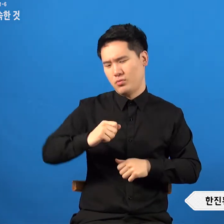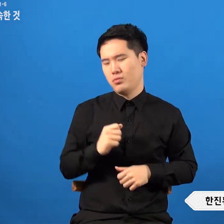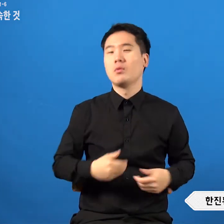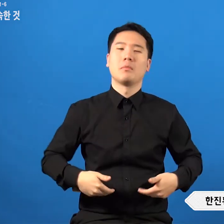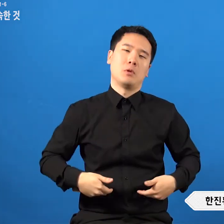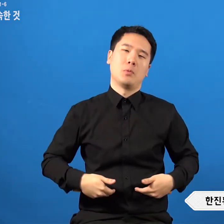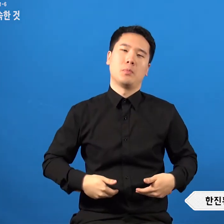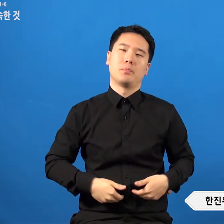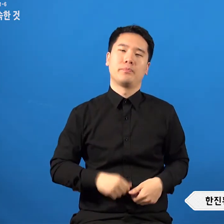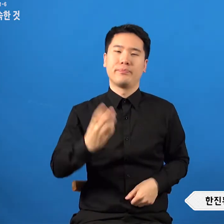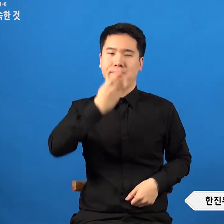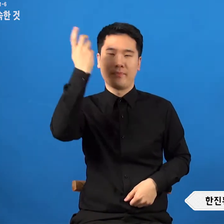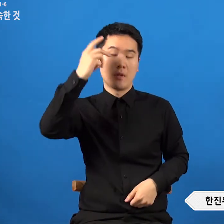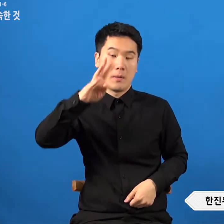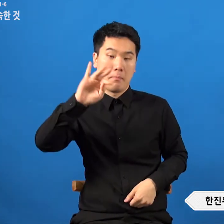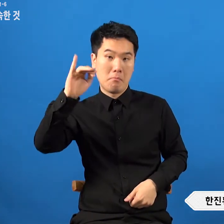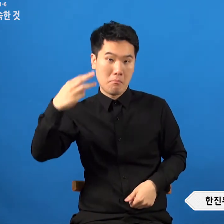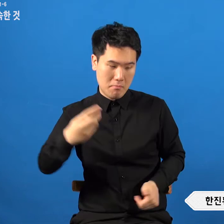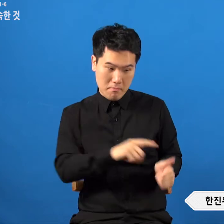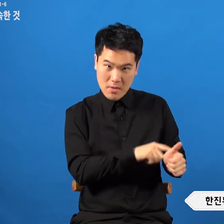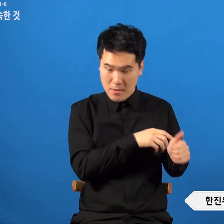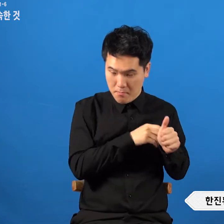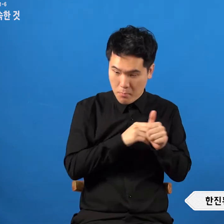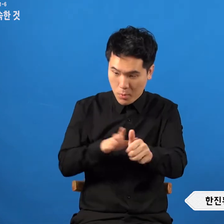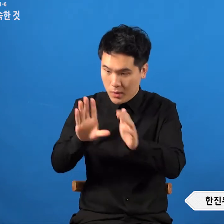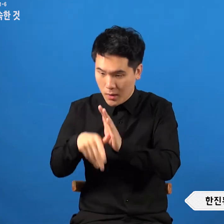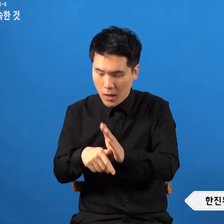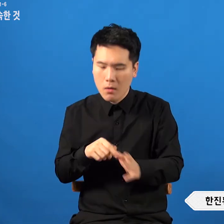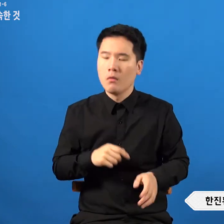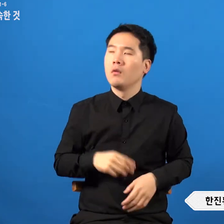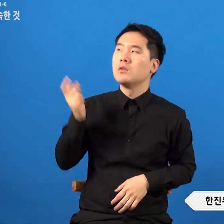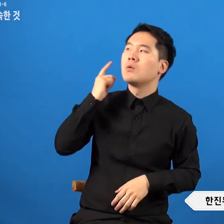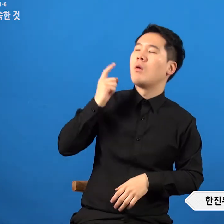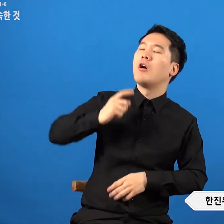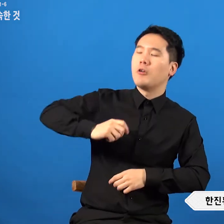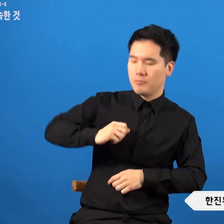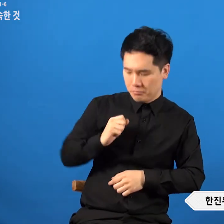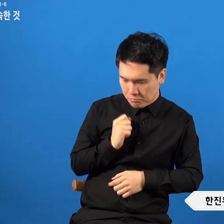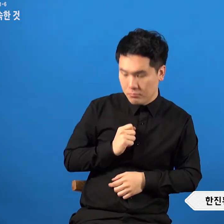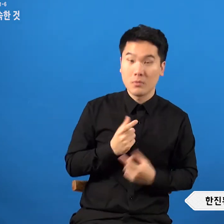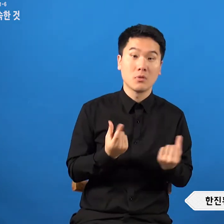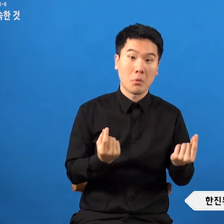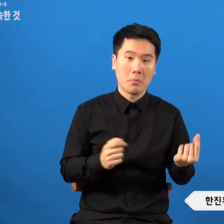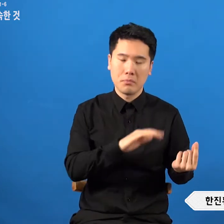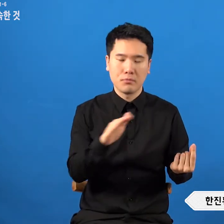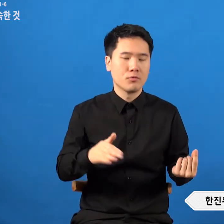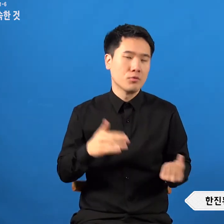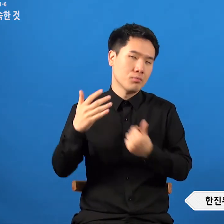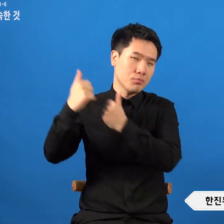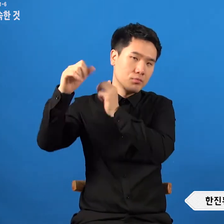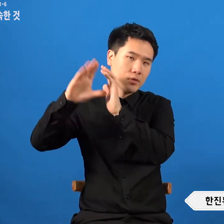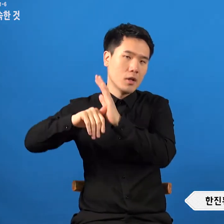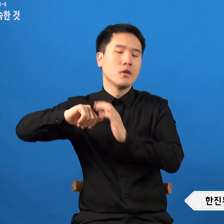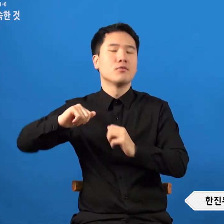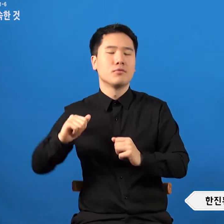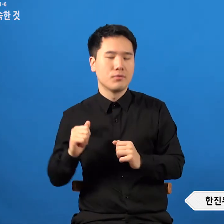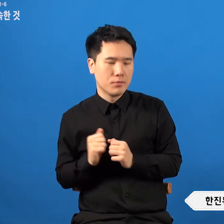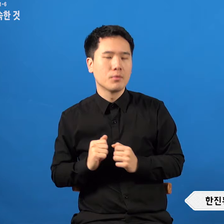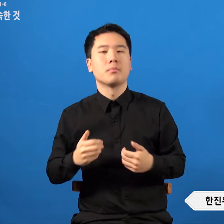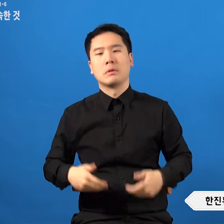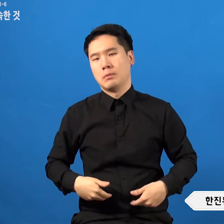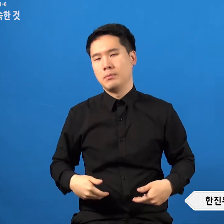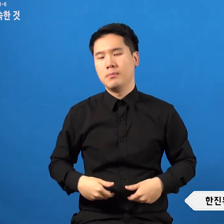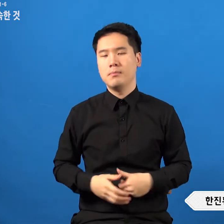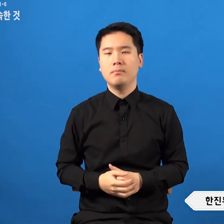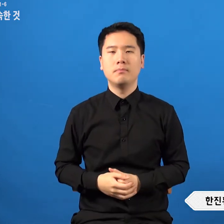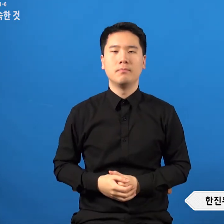성령이 빌립을 광야로 보내실 때 빌립이 순종했듯이 우리도 순종을 잘해야 됩니다.